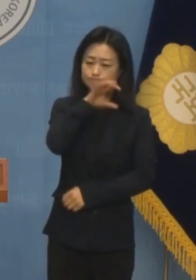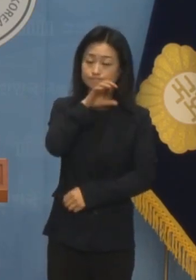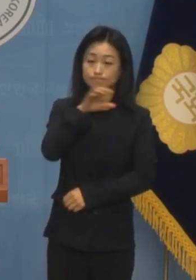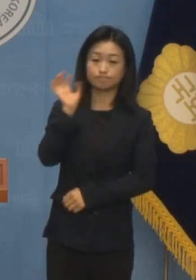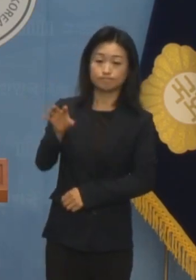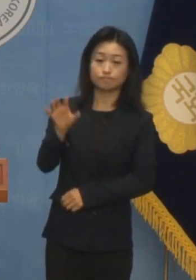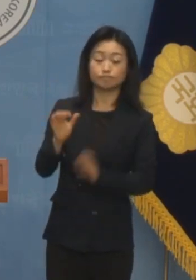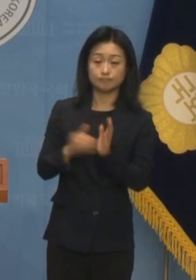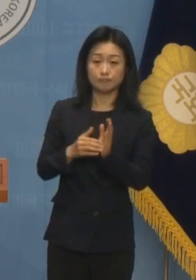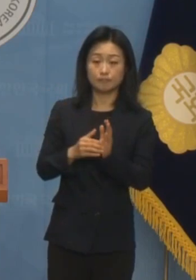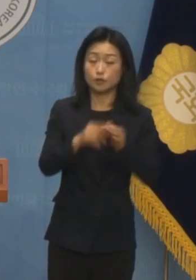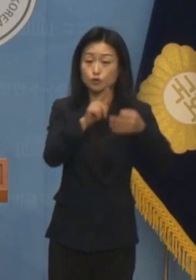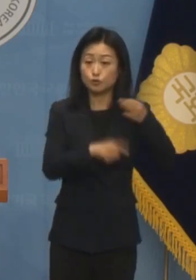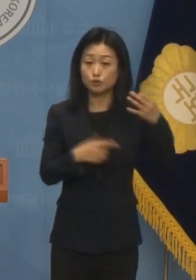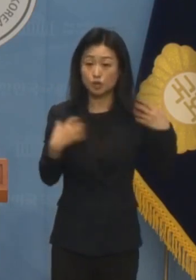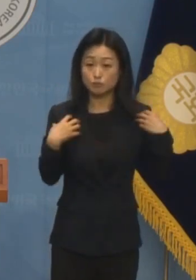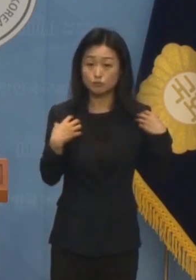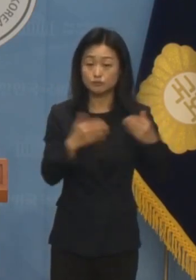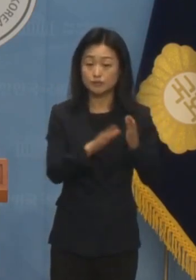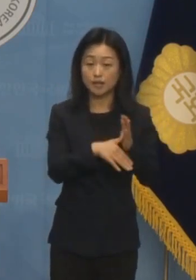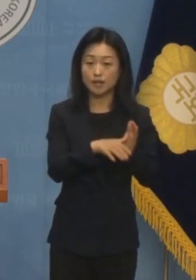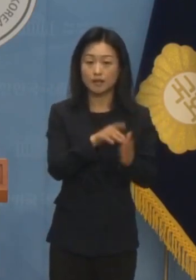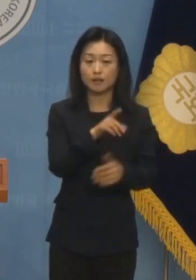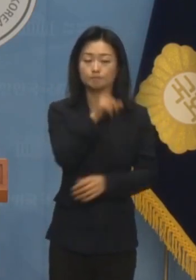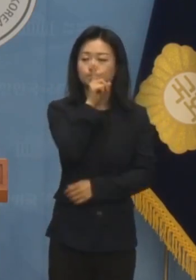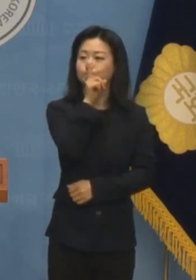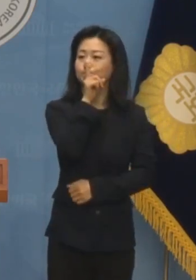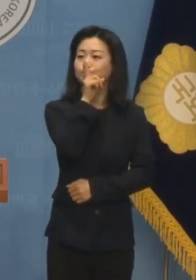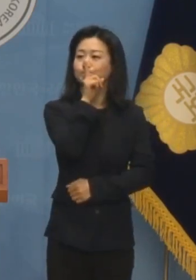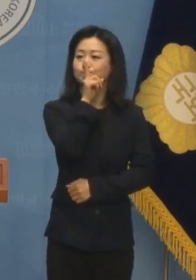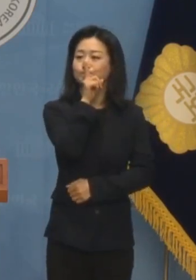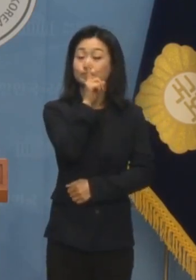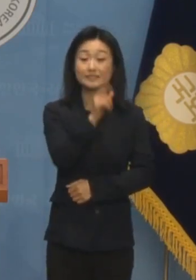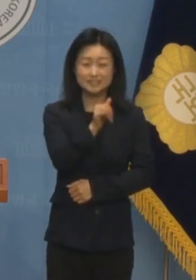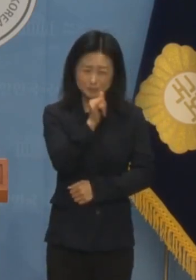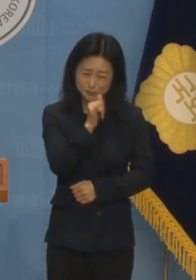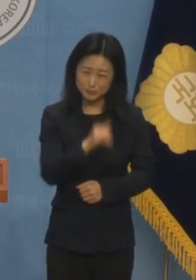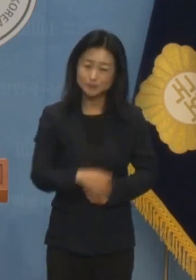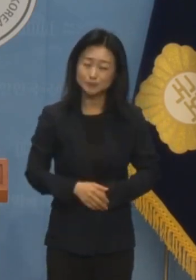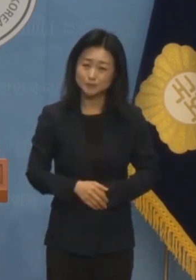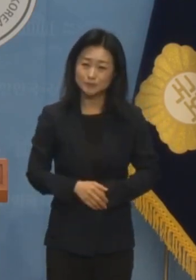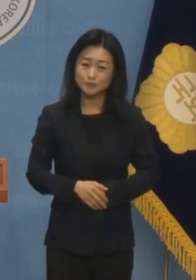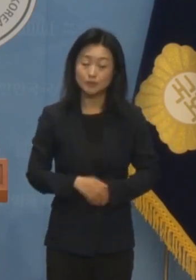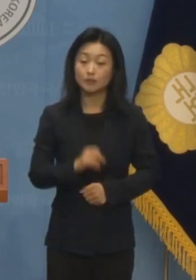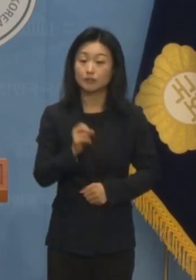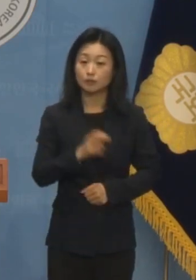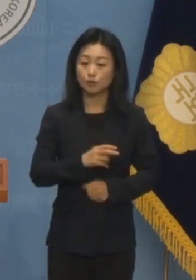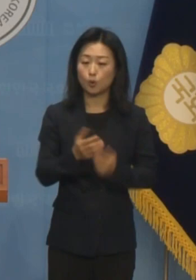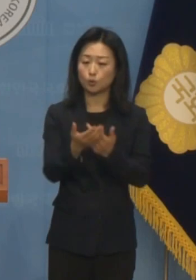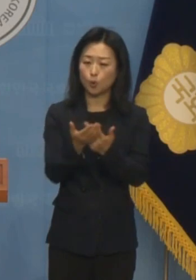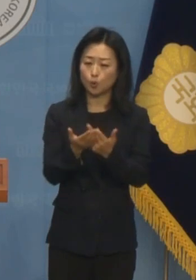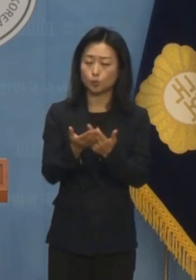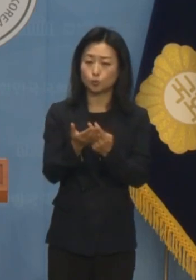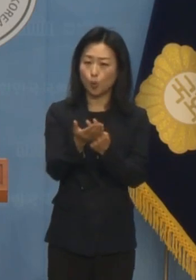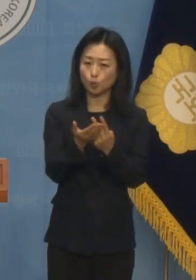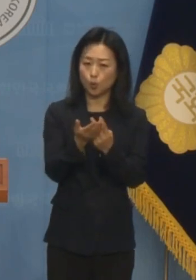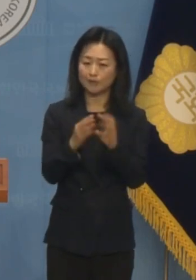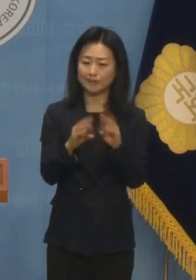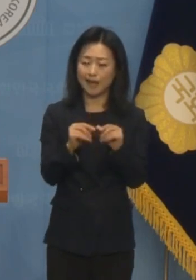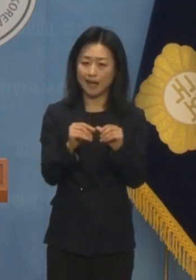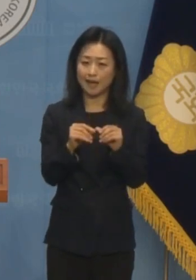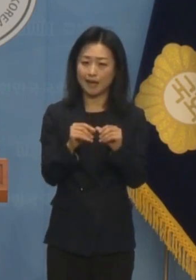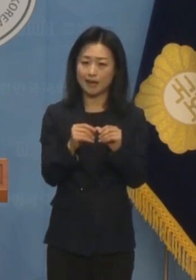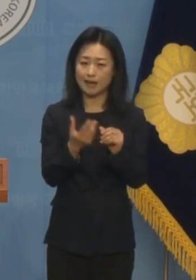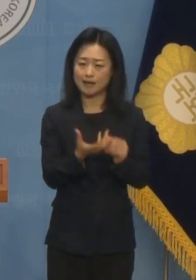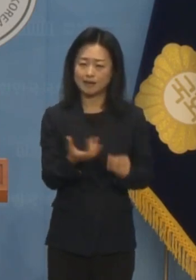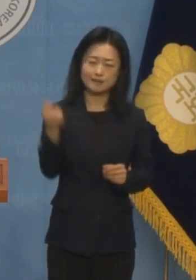했었는데 윤성열 정부 들어와서는 일체 그런 항의조차 하지 않고 있고 독도 영유권을 침탈하려는